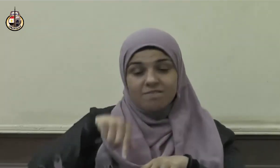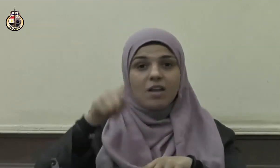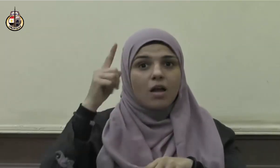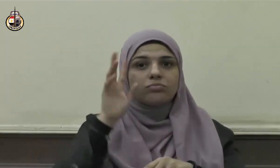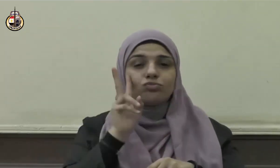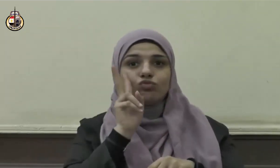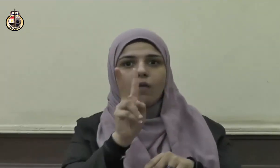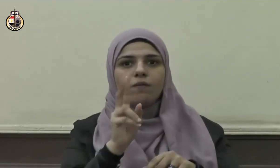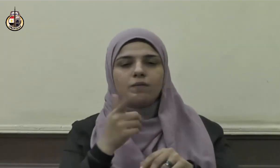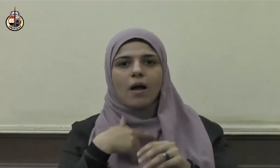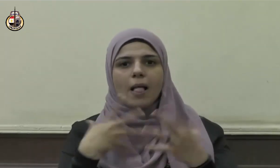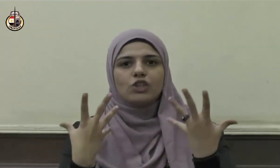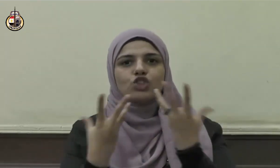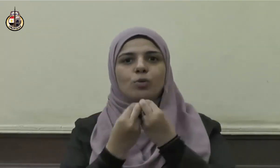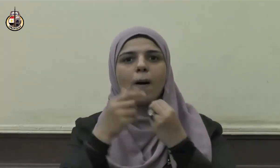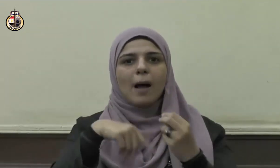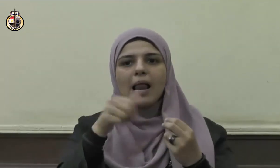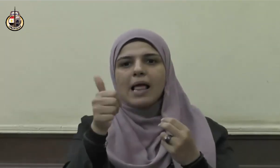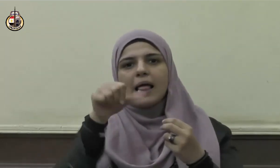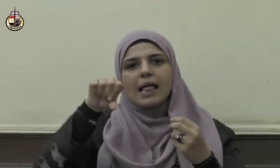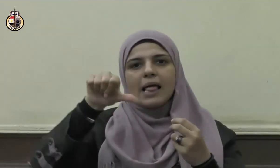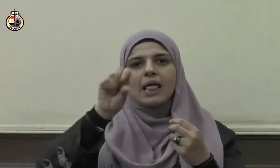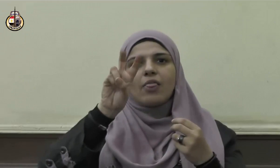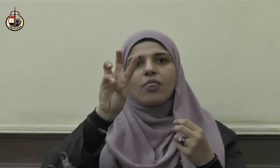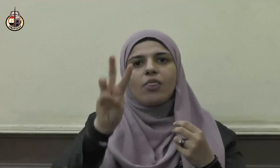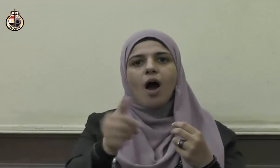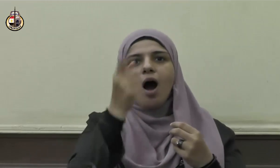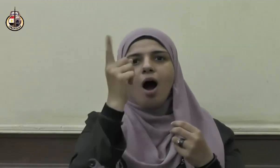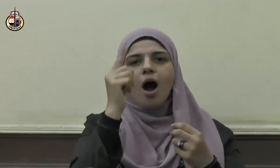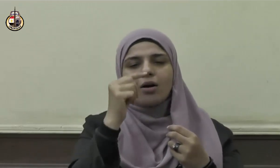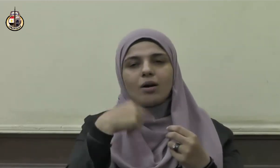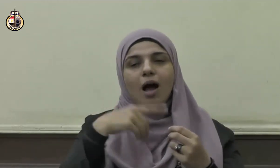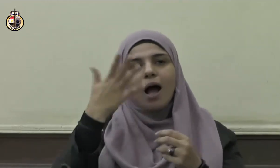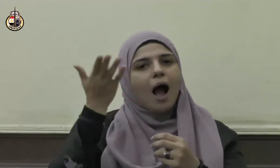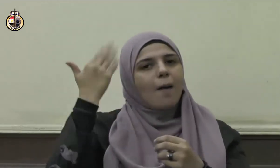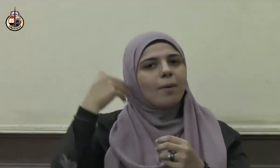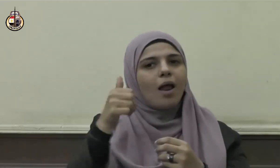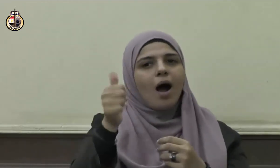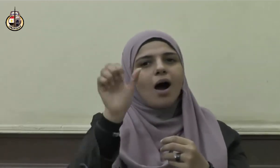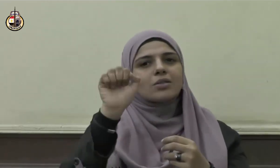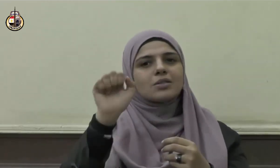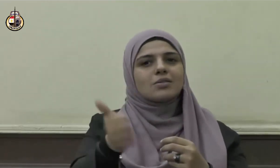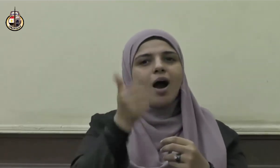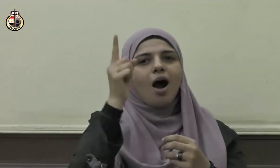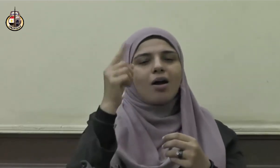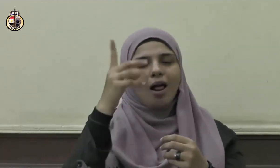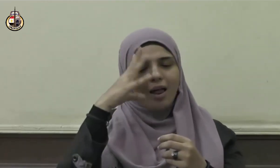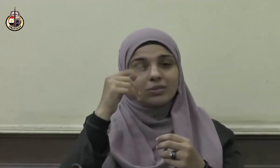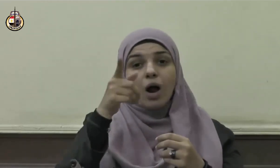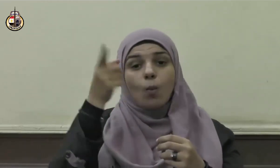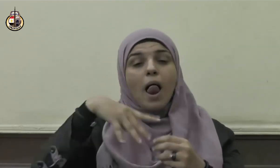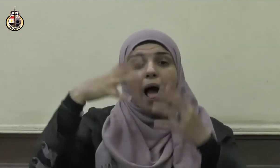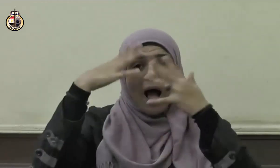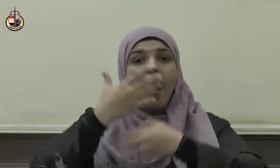بين الإيثار الذي كان عليه الأنصار رضي الله عنهم والعفة التي كان